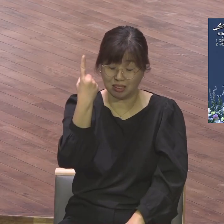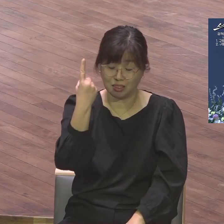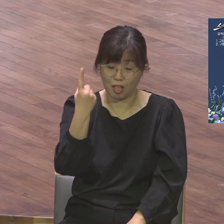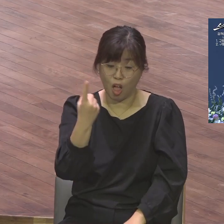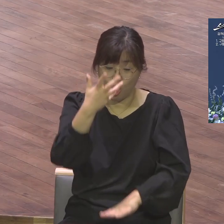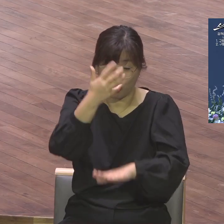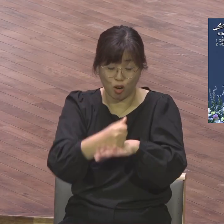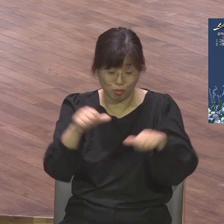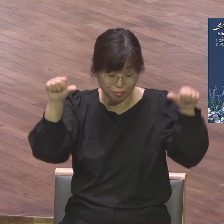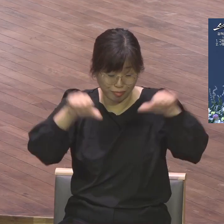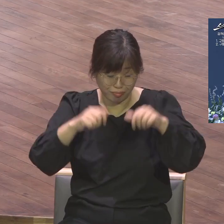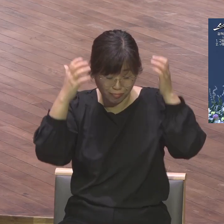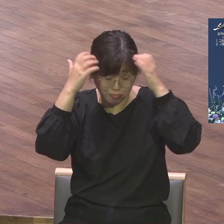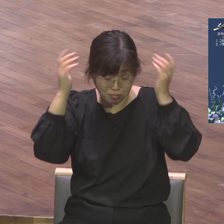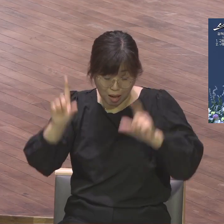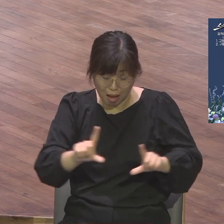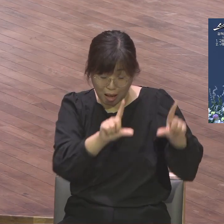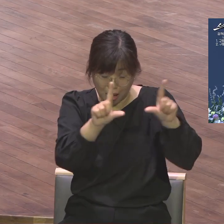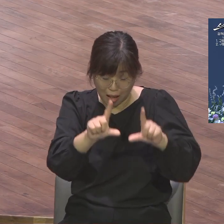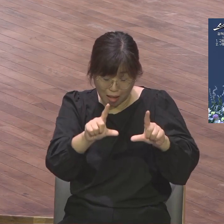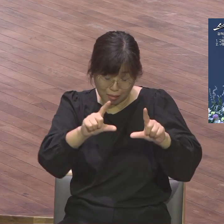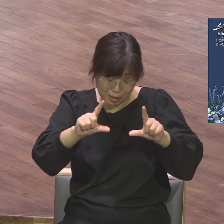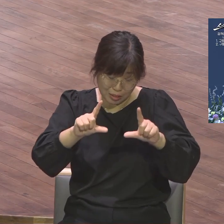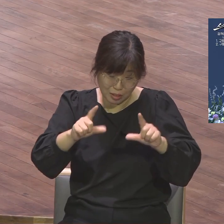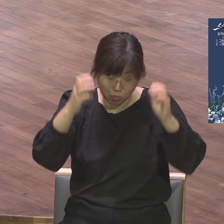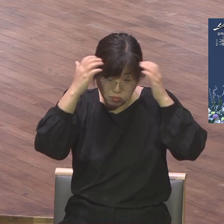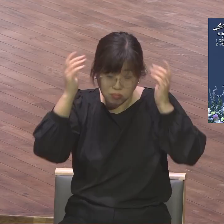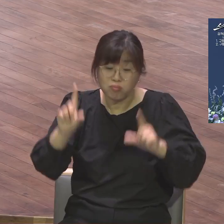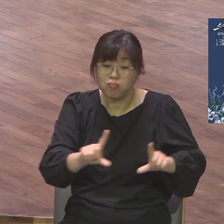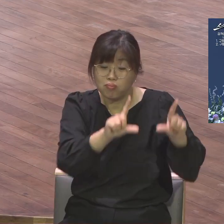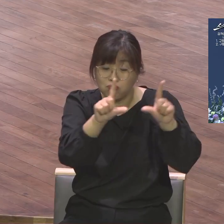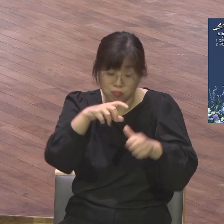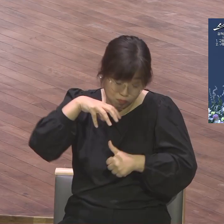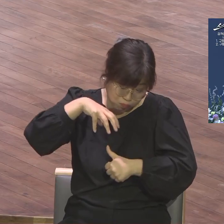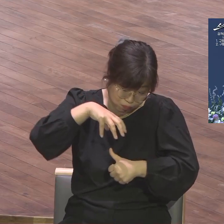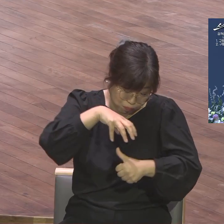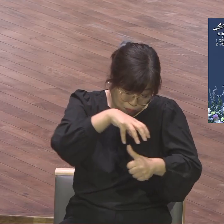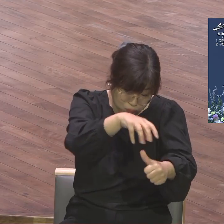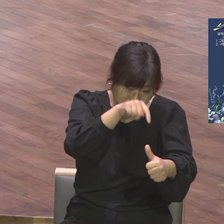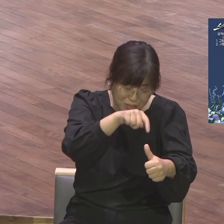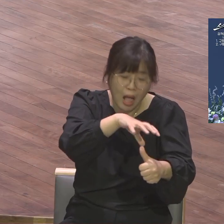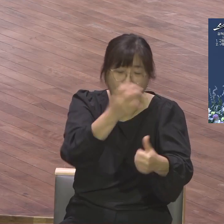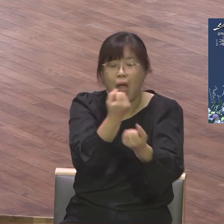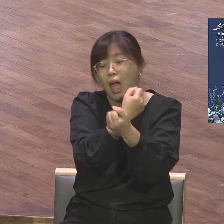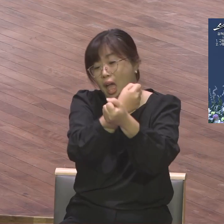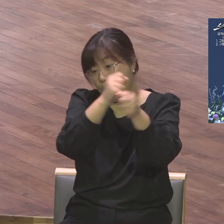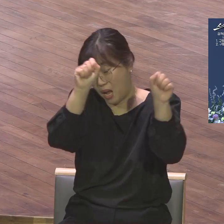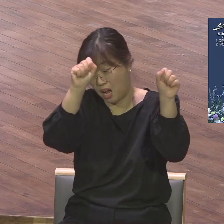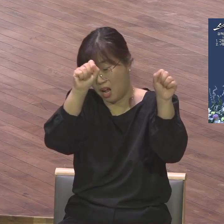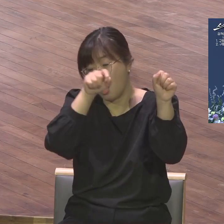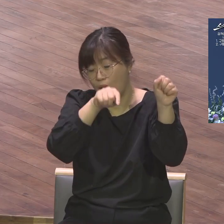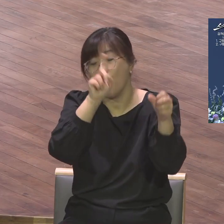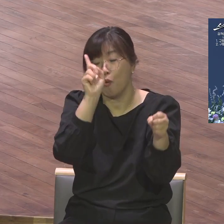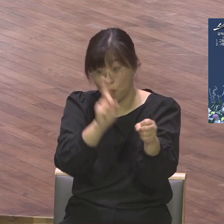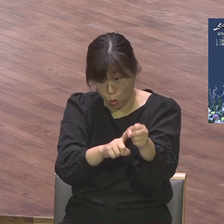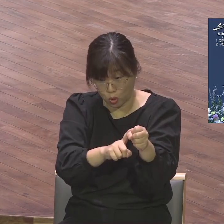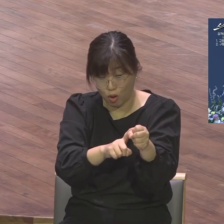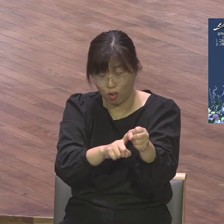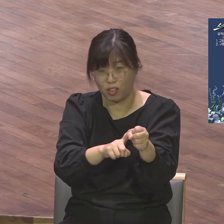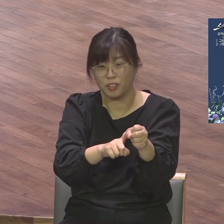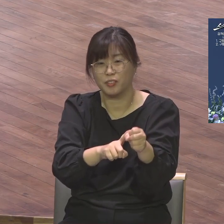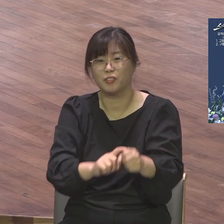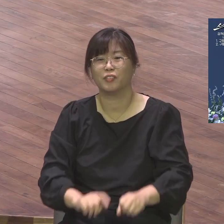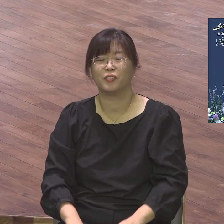3장 15절에 여자의 우손 주력이 3장 18절 희생제사 이사야 7장 14절 이 임마누엘을 예언을